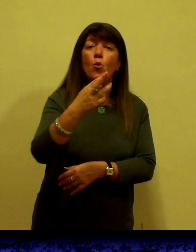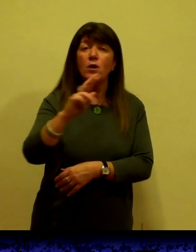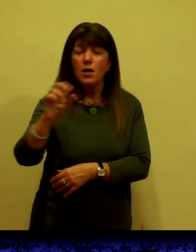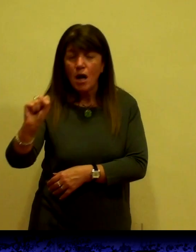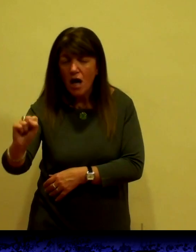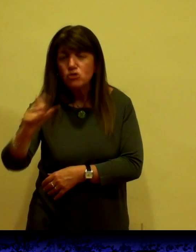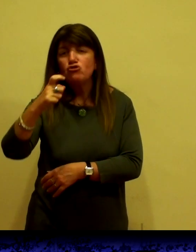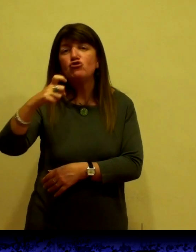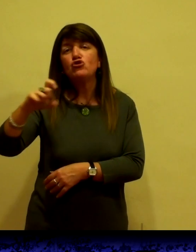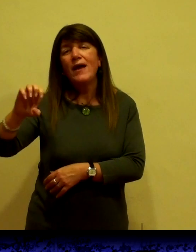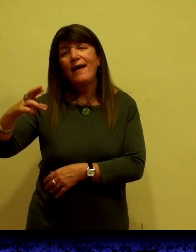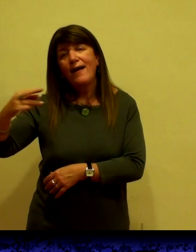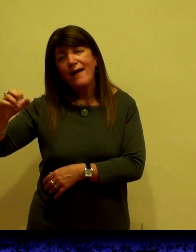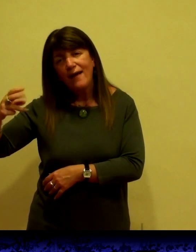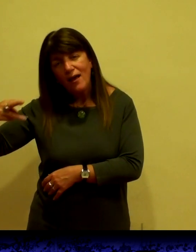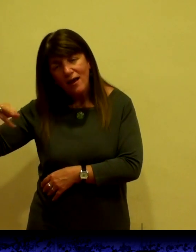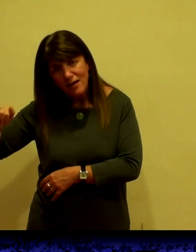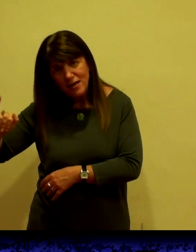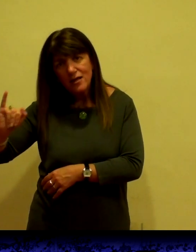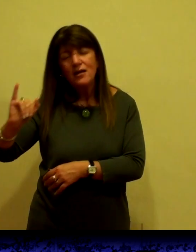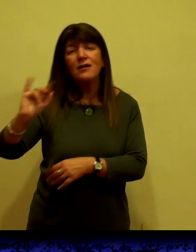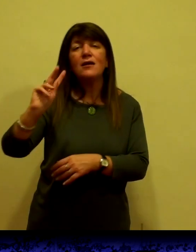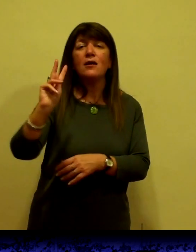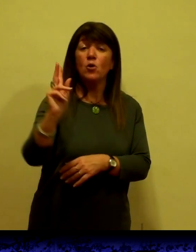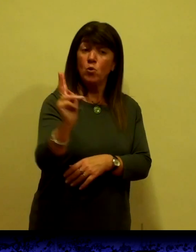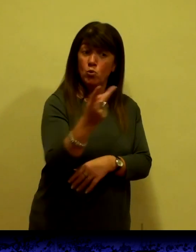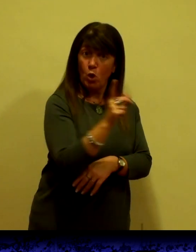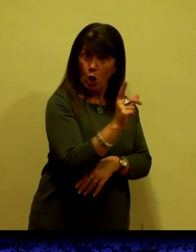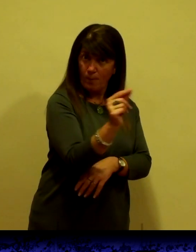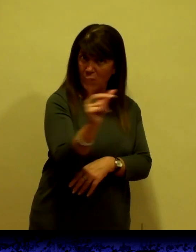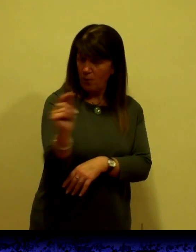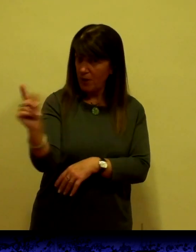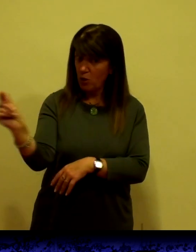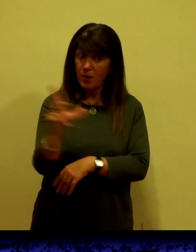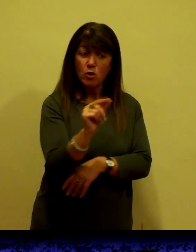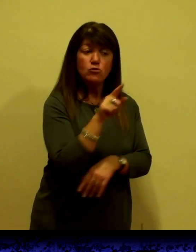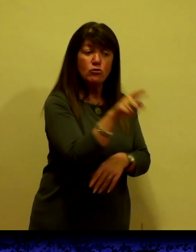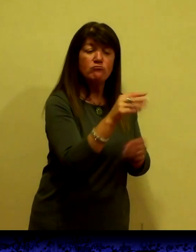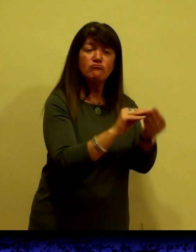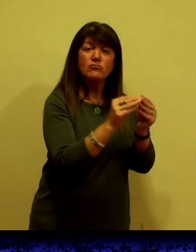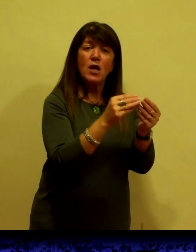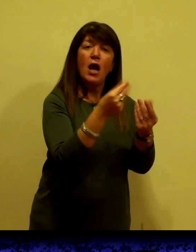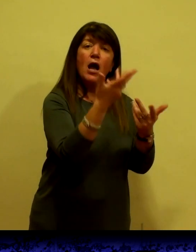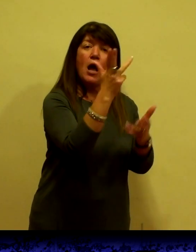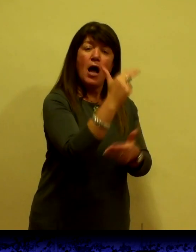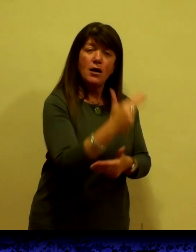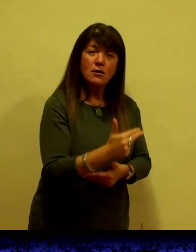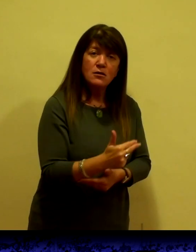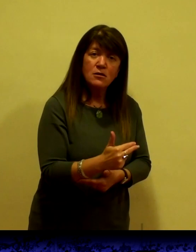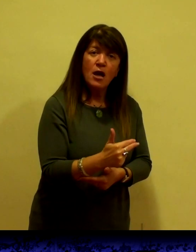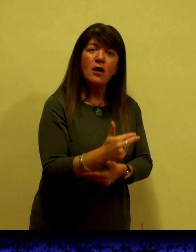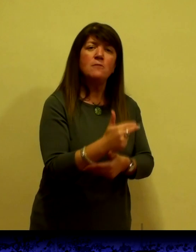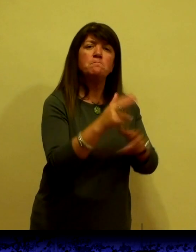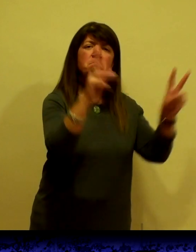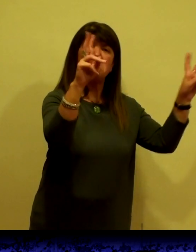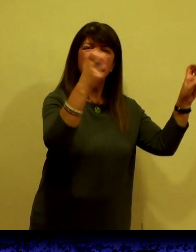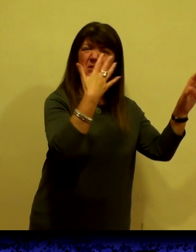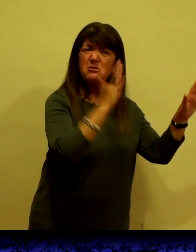come hanno lavorato, che hanno prodotto un'opera dal titolo Interrogative Mood, che è un titolo che si